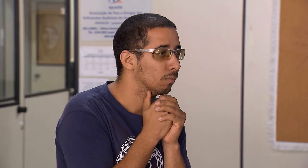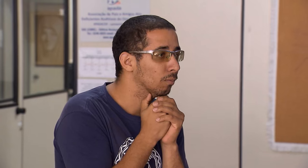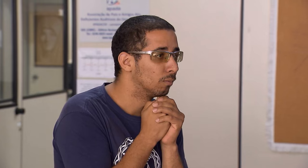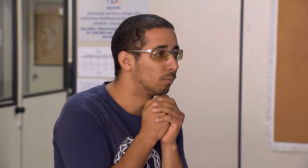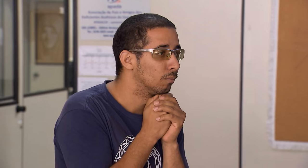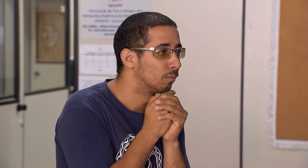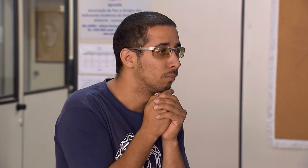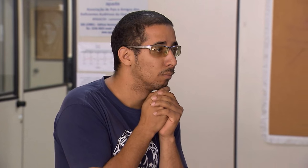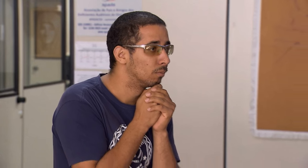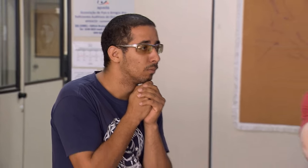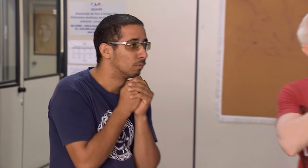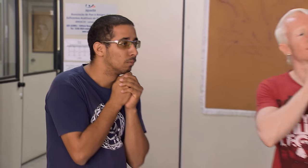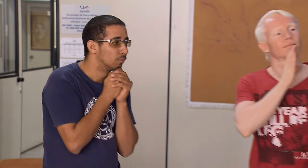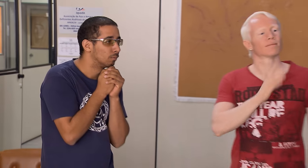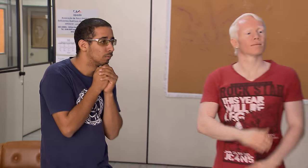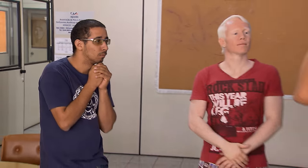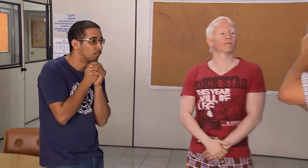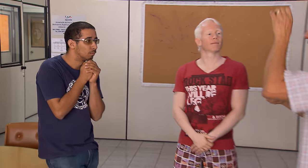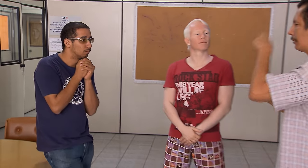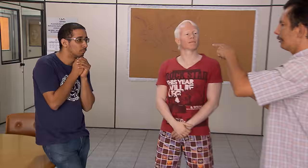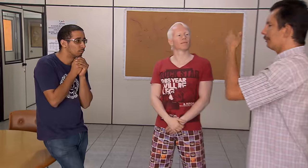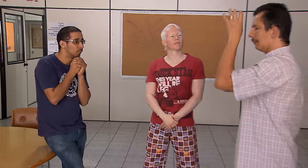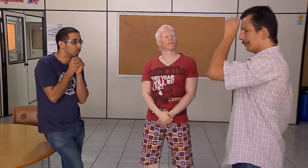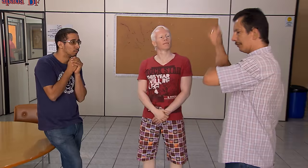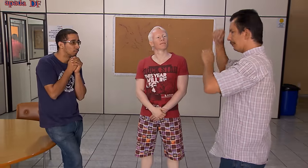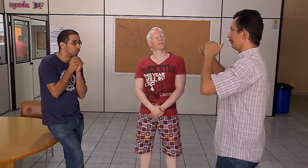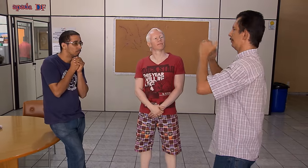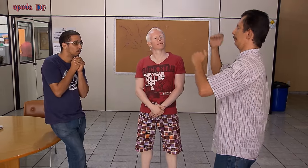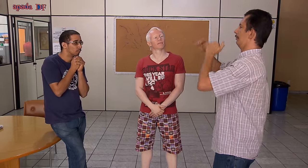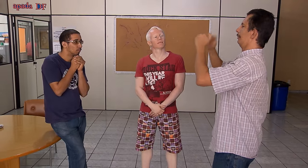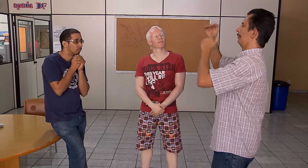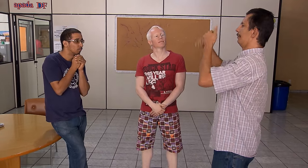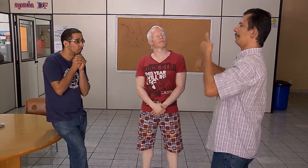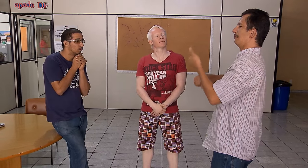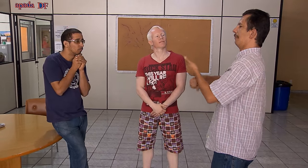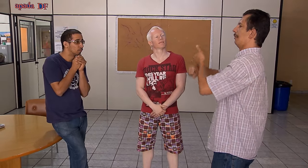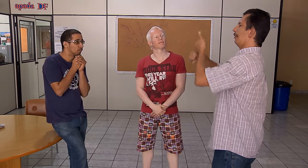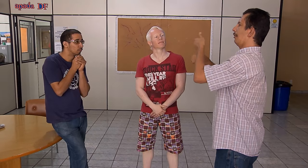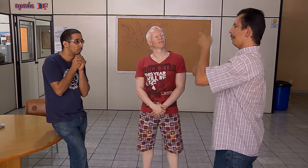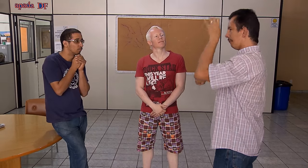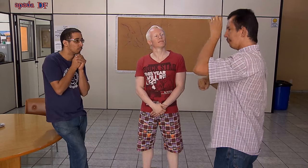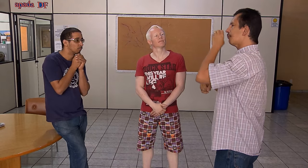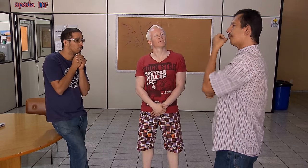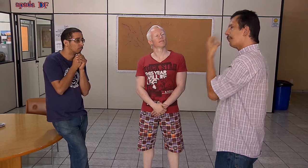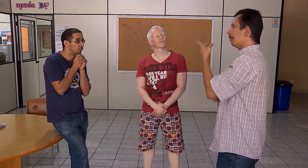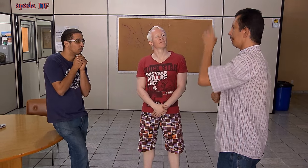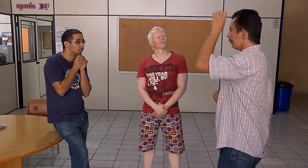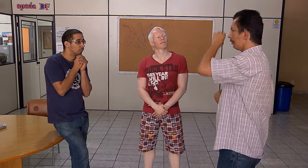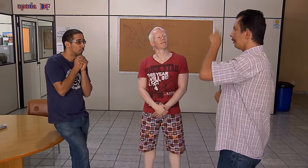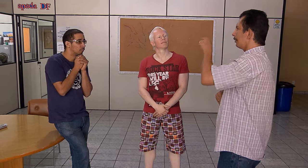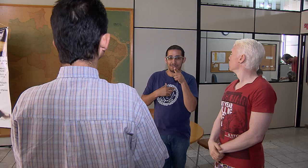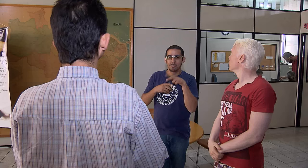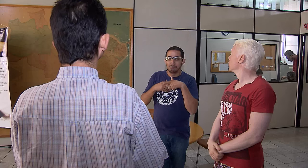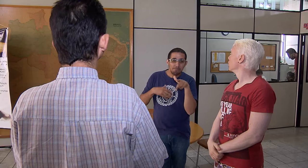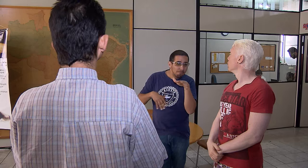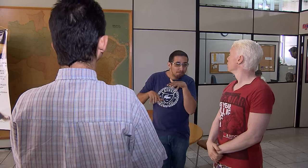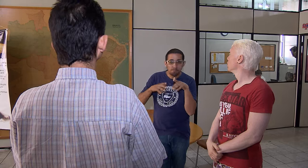Uma rotina baseada em sinais, gestos que substituem o som das palavras. É dessa forma que os surdos e deficientes